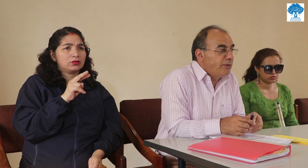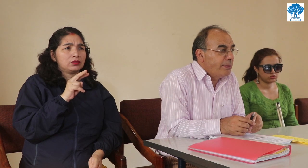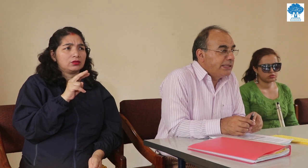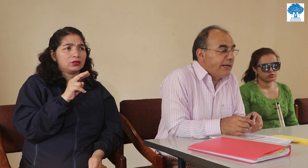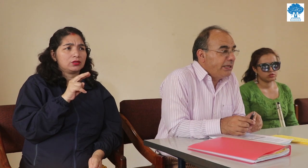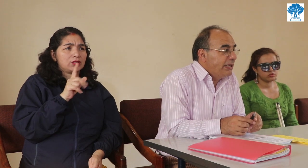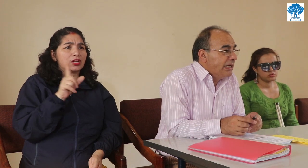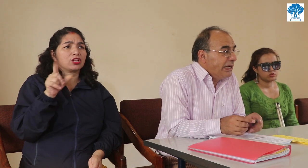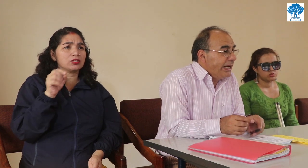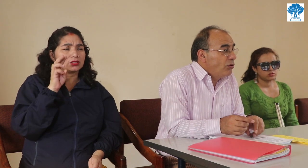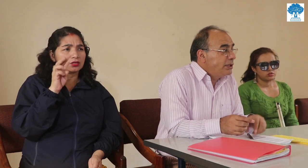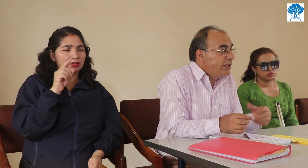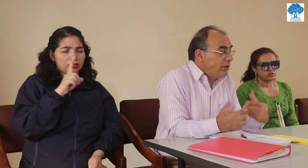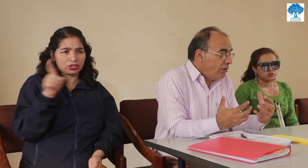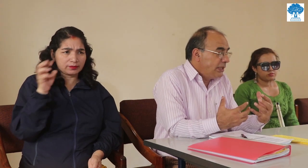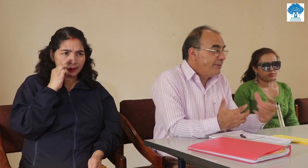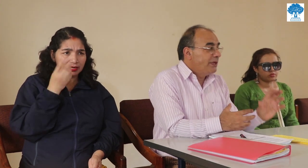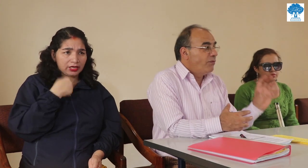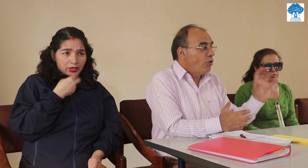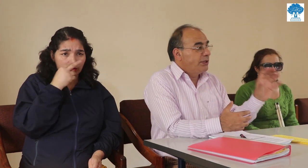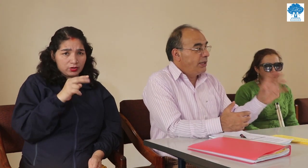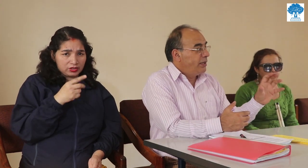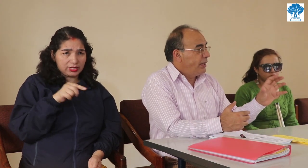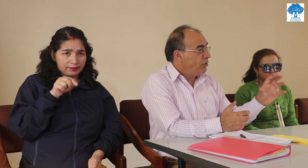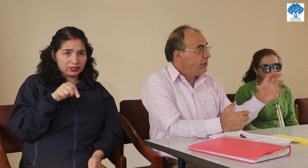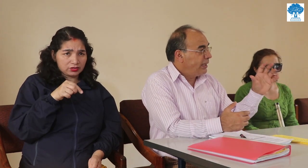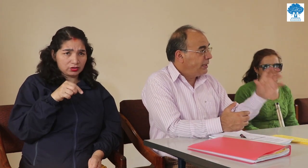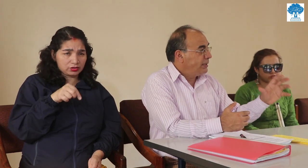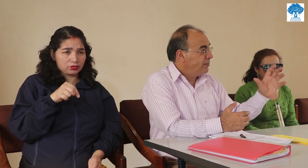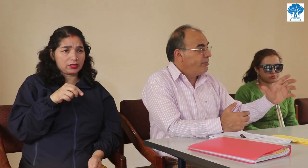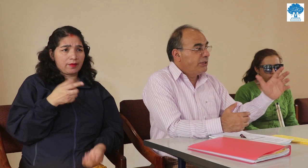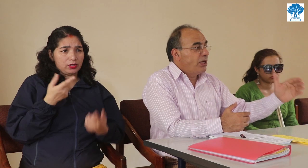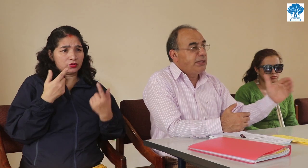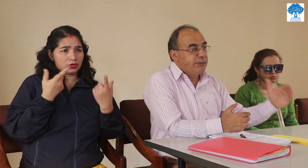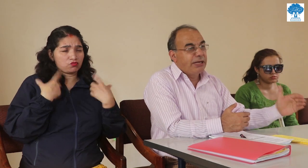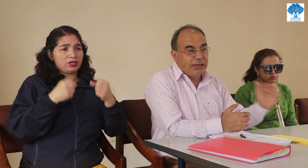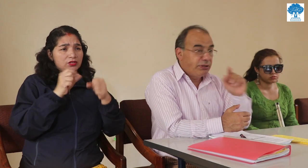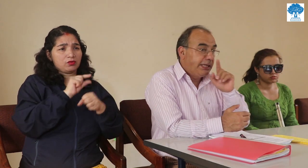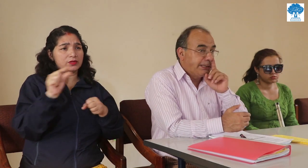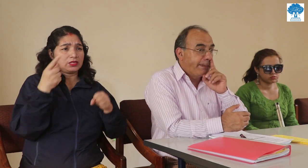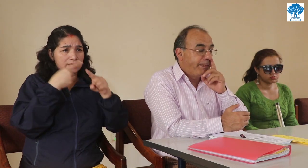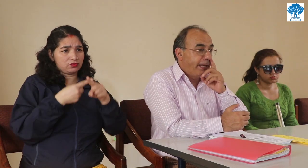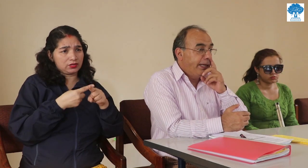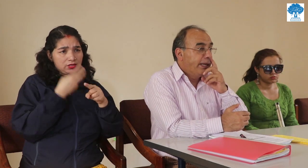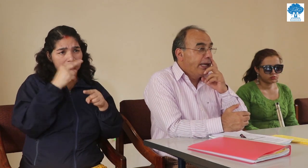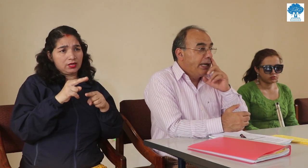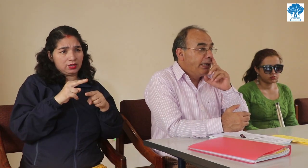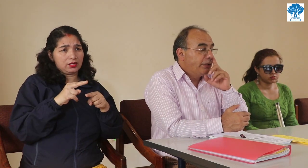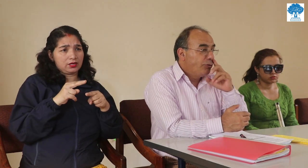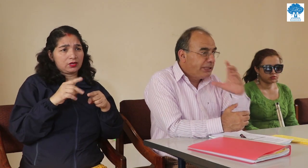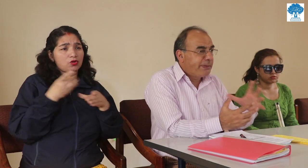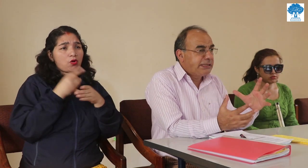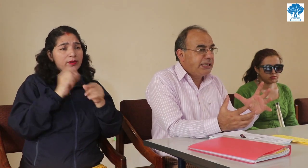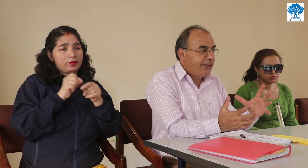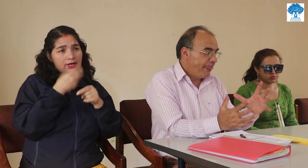नेपालकै सन्दर्भमा चाहिँ हामीले एडोलेसेन्टहरूलाई स्पेसल फोकस गरेर एडोलेसेन्ट हेल्थ एन्ड डेभलपमेन्ट स्ट्राटेजी बनाएको देखिन्छ होइन. र